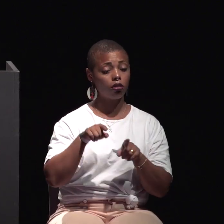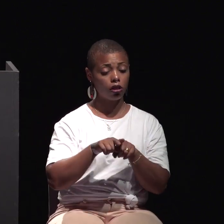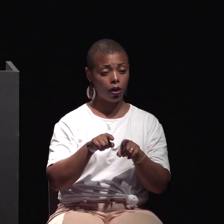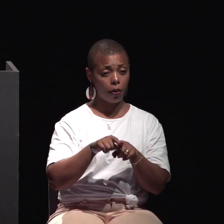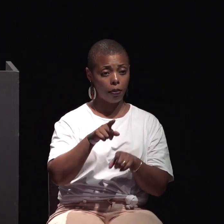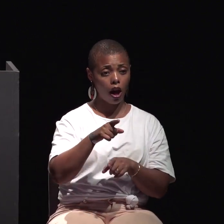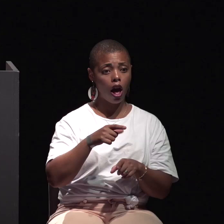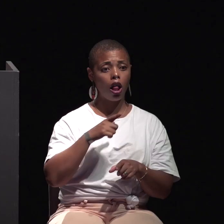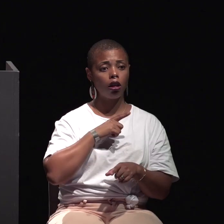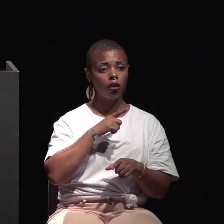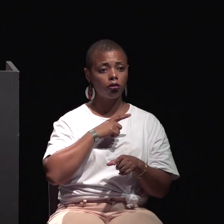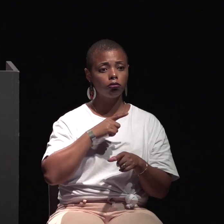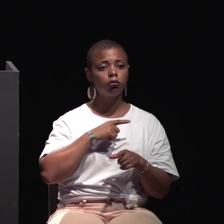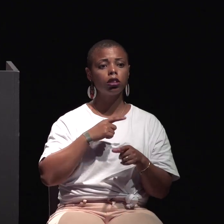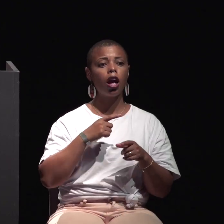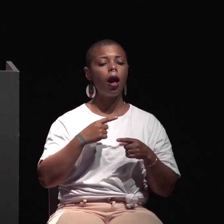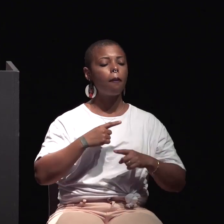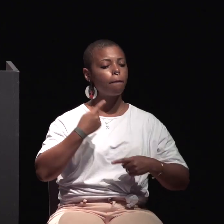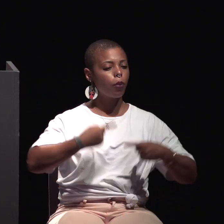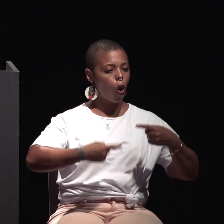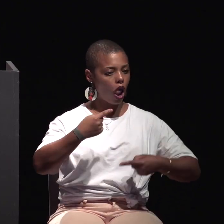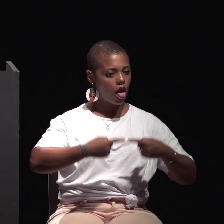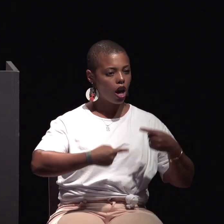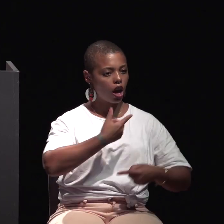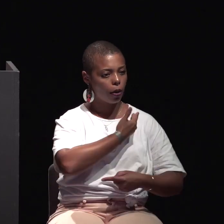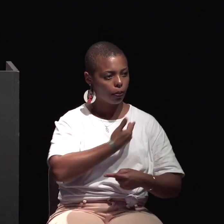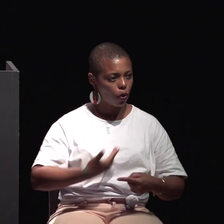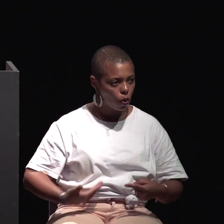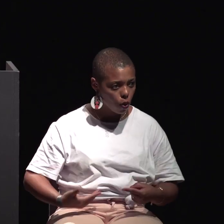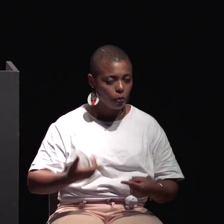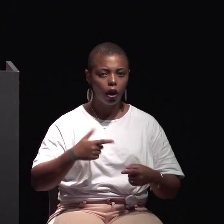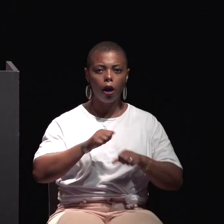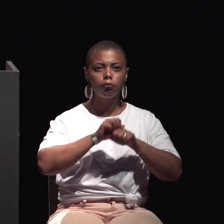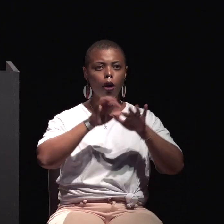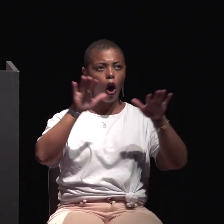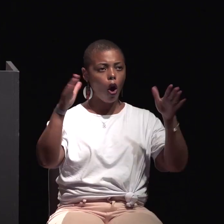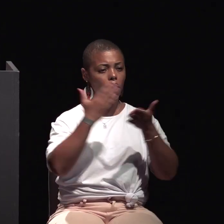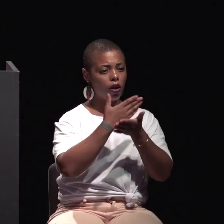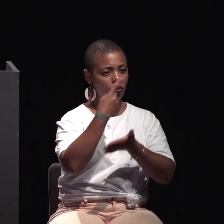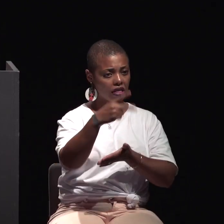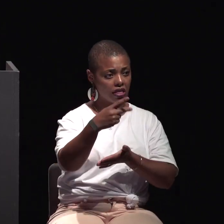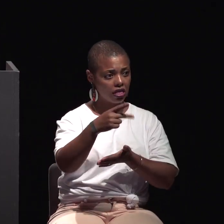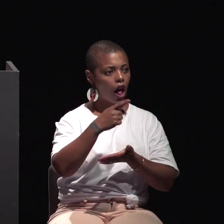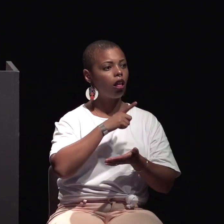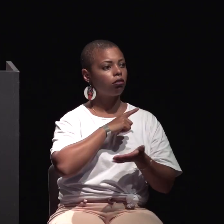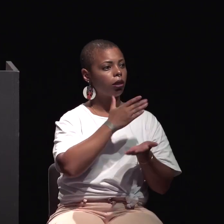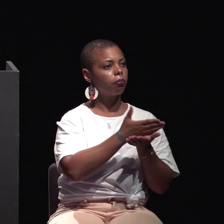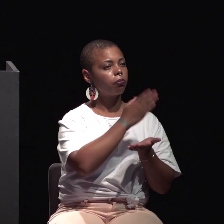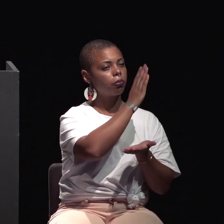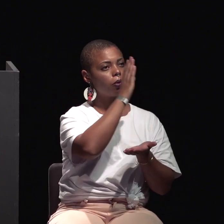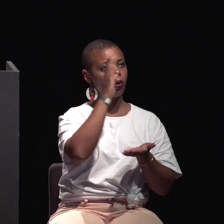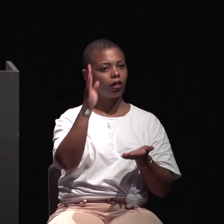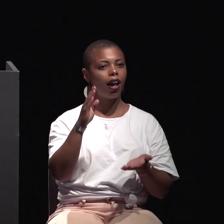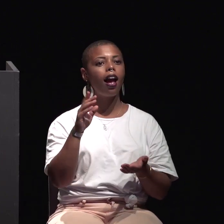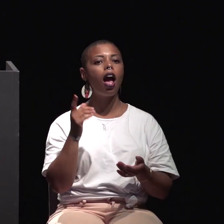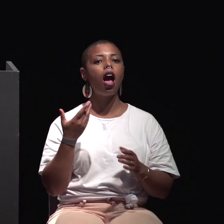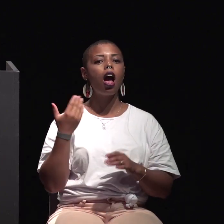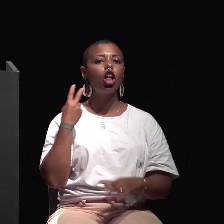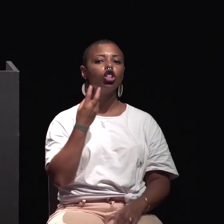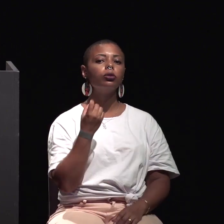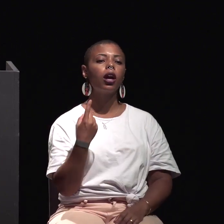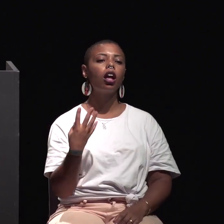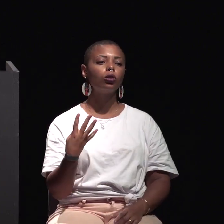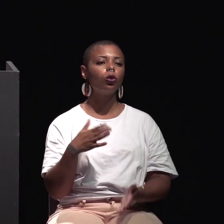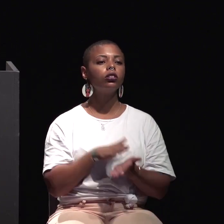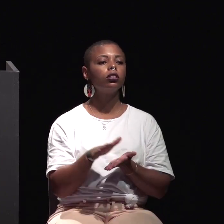livro, leitura, literatura e bibliotecas no Brasil, que saiu pela editora FCP em